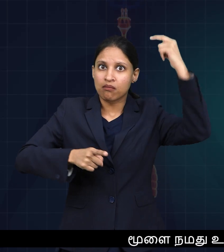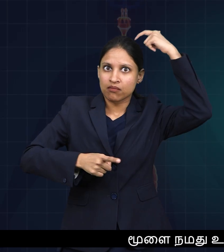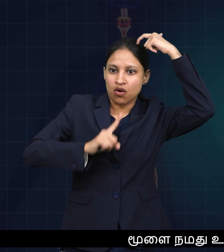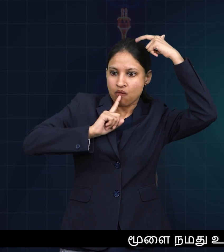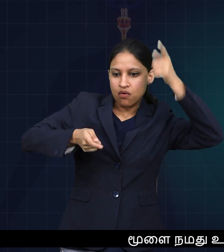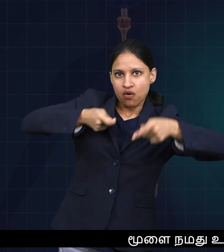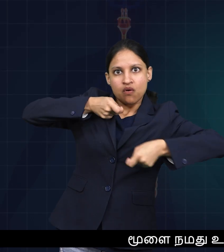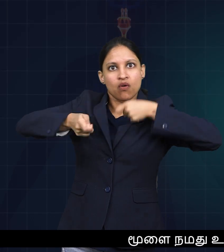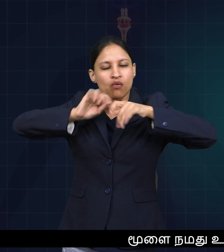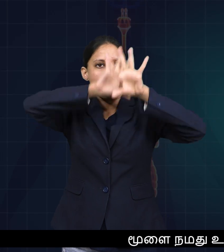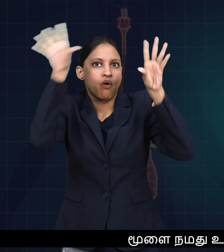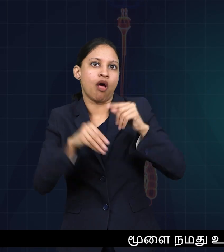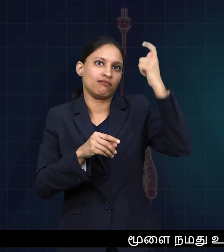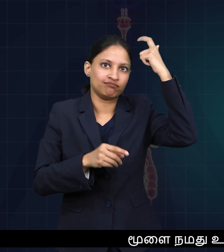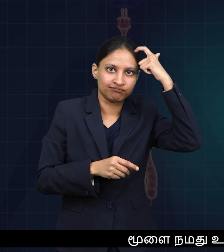கட்டளை மையம்.